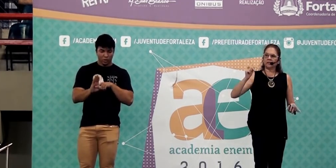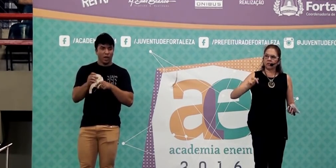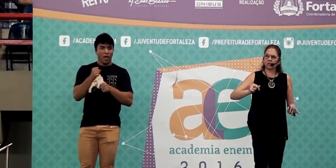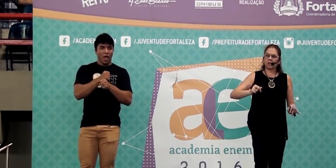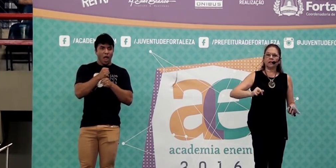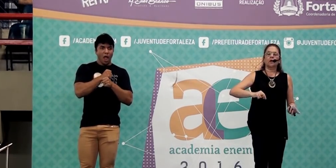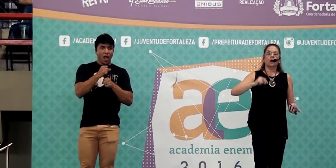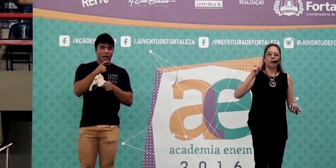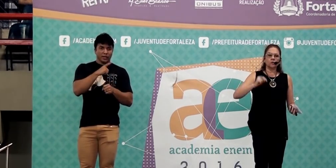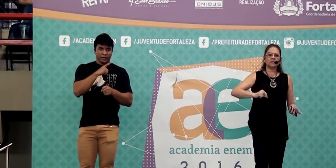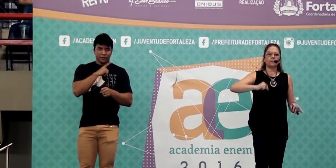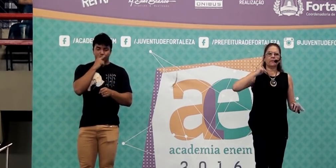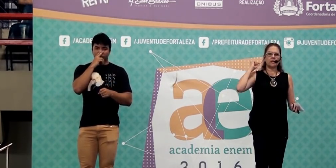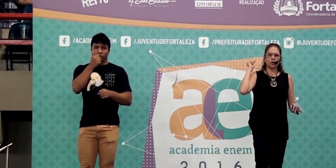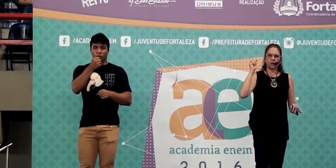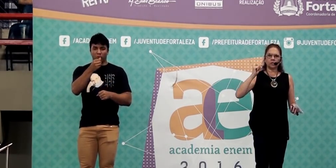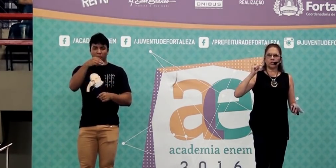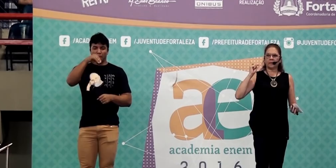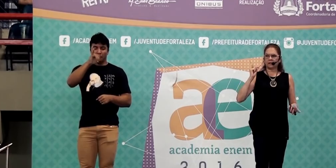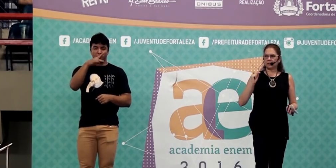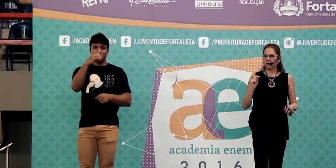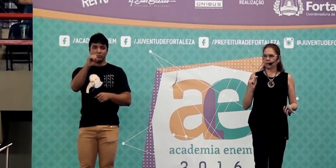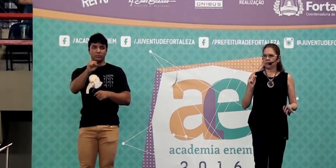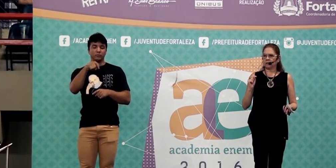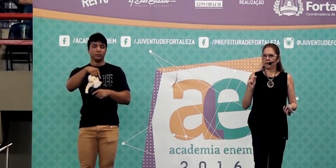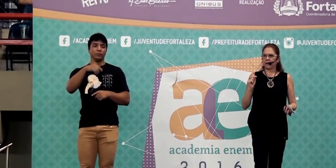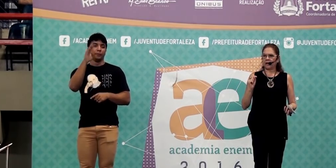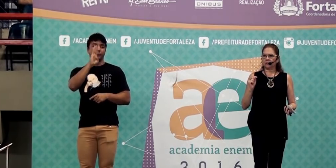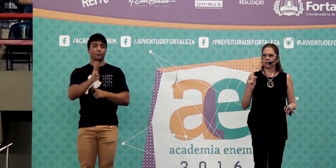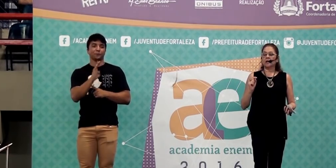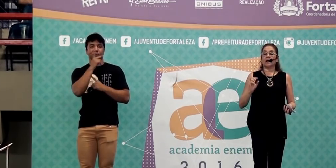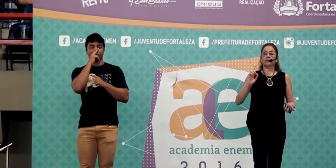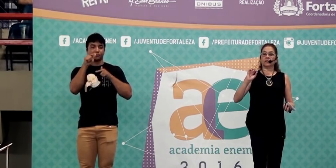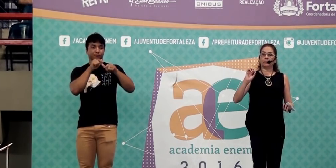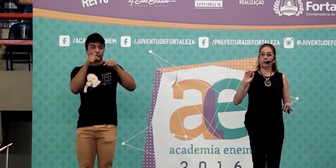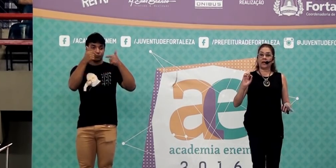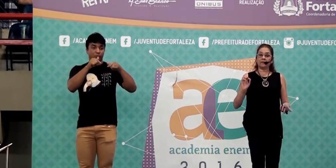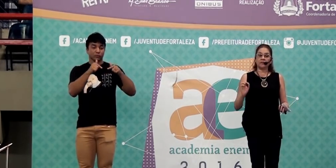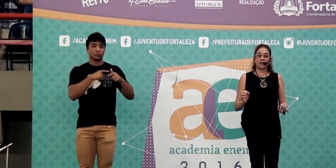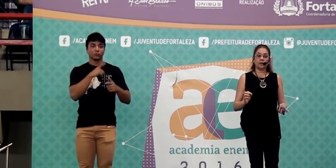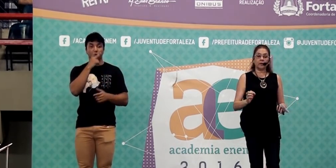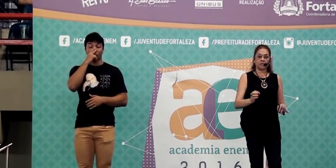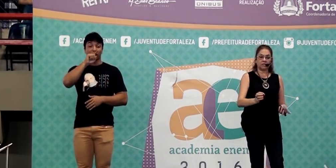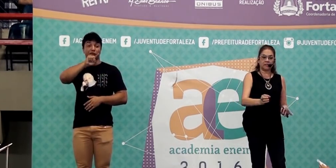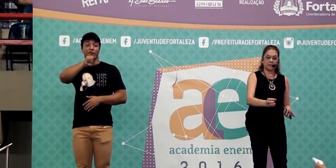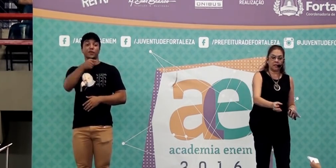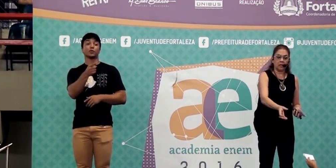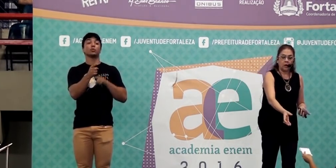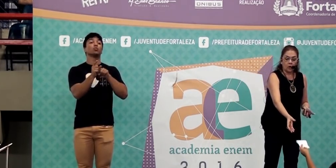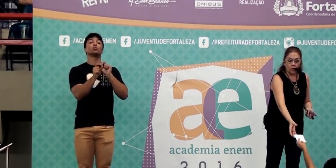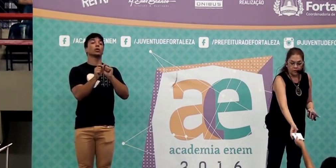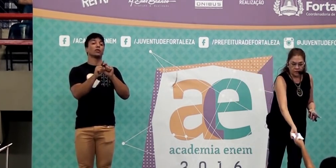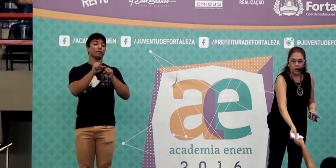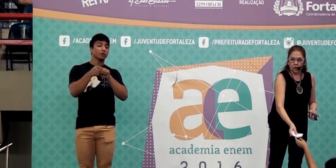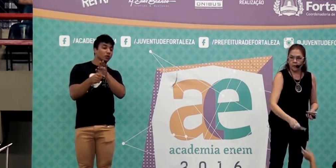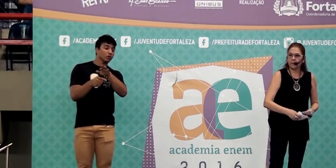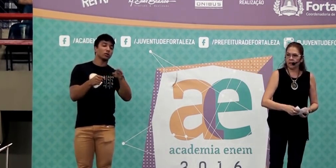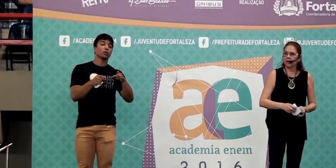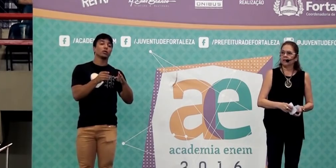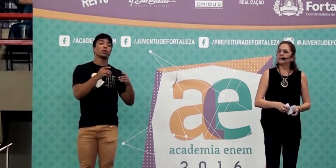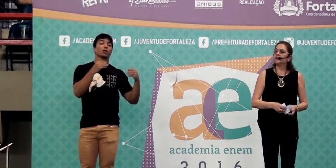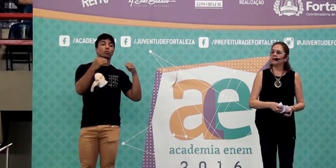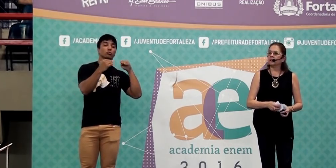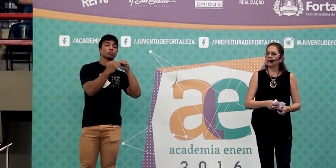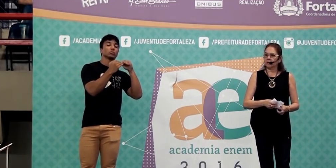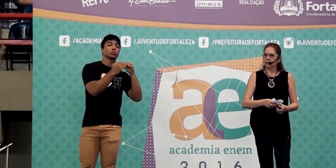ano, existem 11 milhões de brasileiros desempregados, aí você põe a vírgula e diz assim,